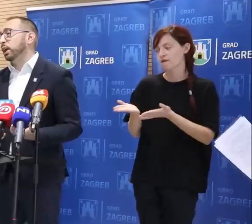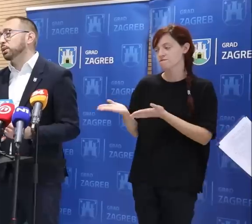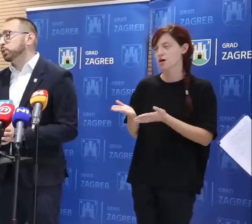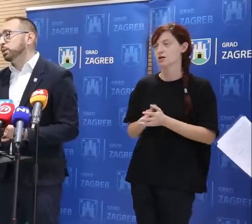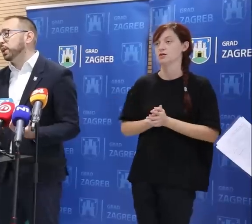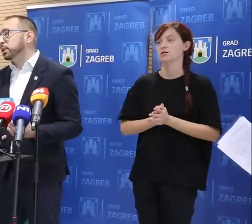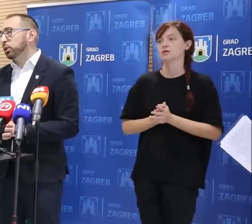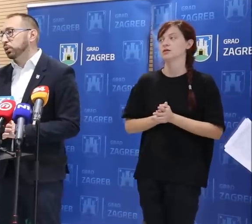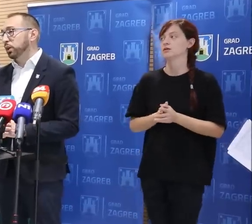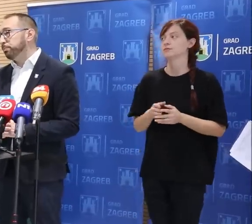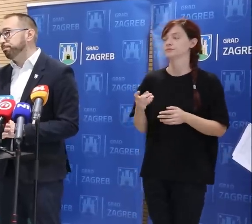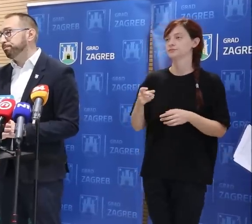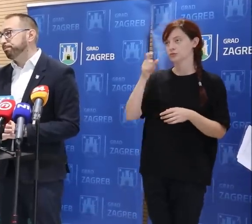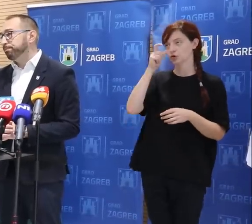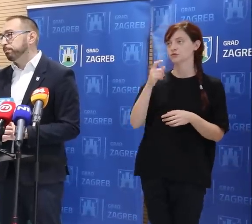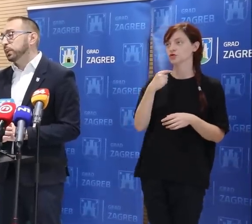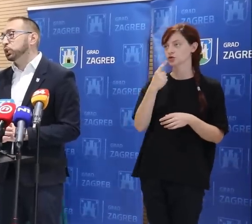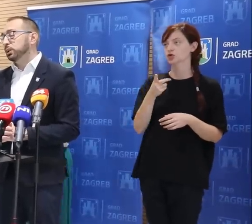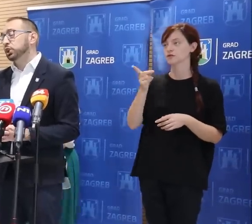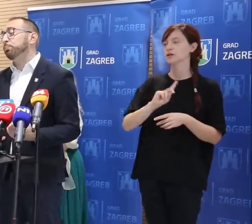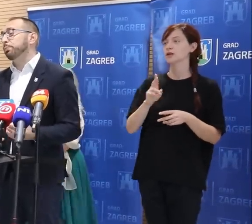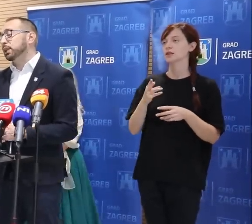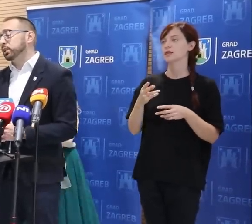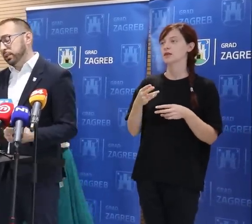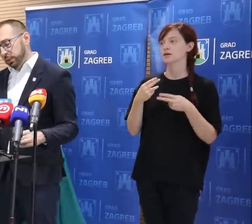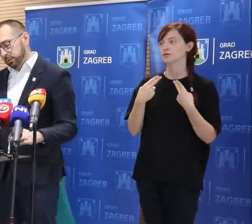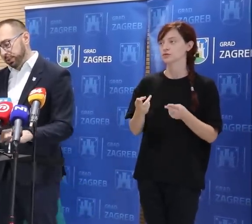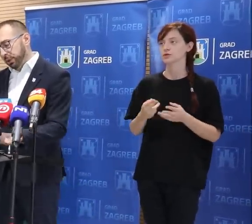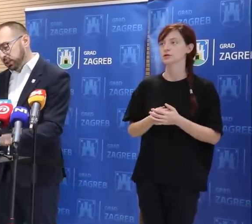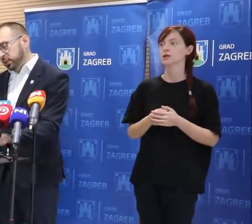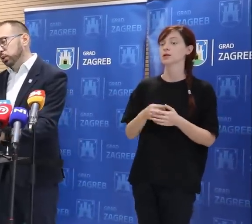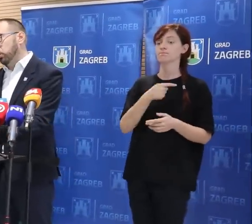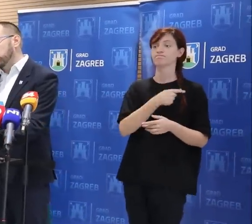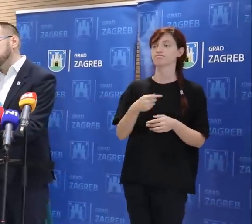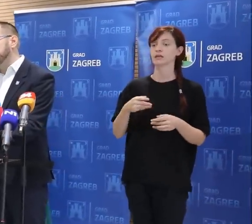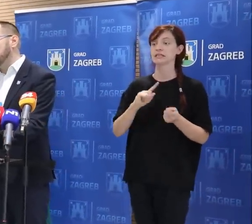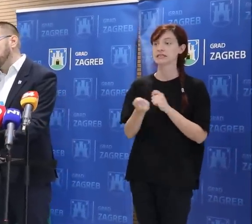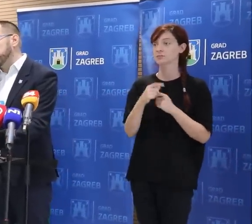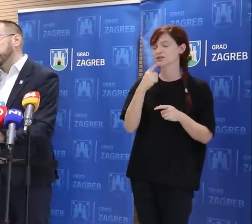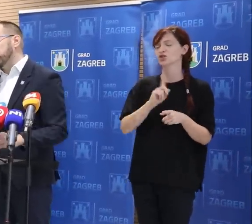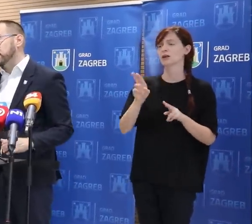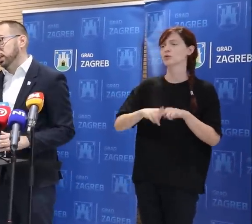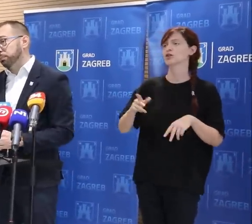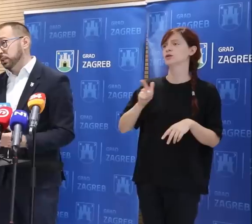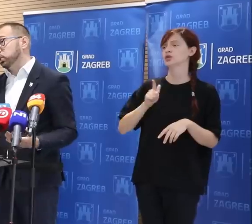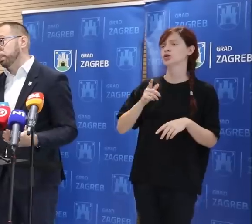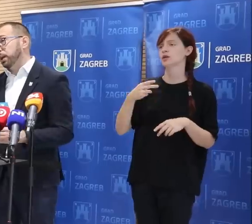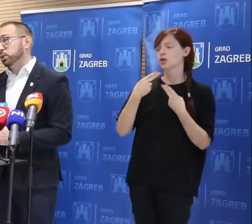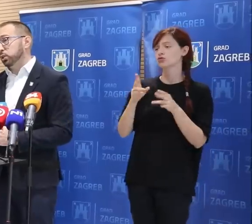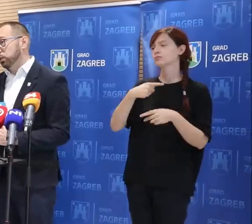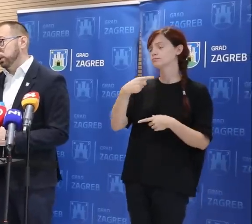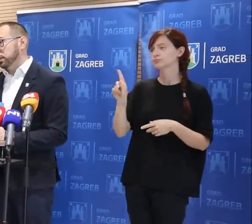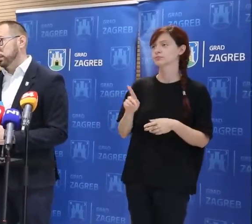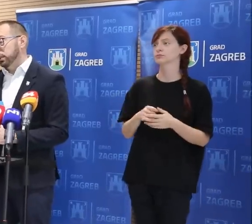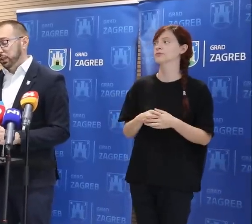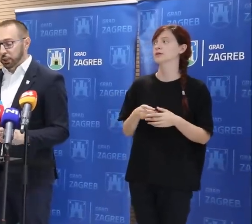Nećemo odgovarati, kud ćete mi nemajte da odgovorim. Znači prebacujete odgovornost za mirovine na grad Zagreb. Za to